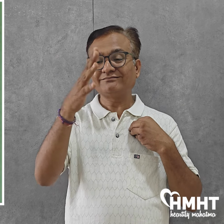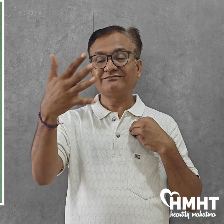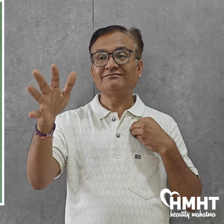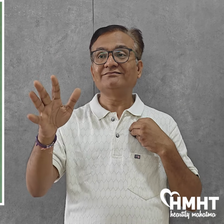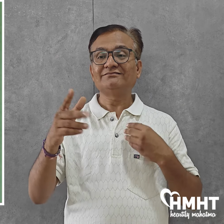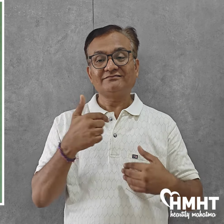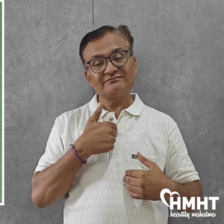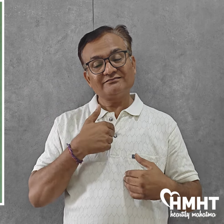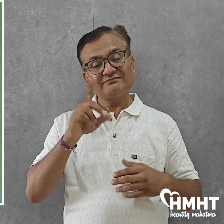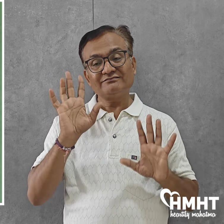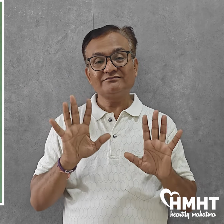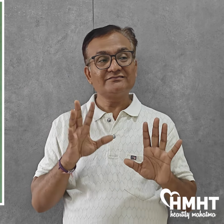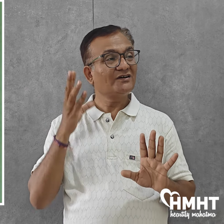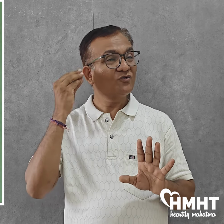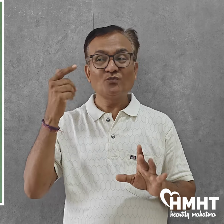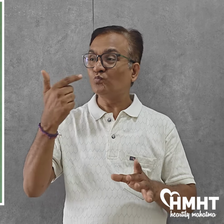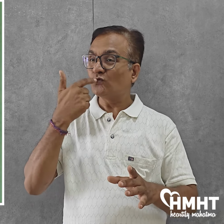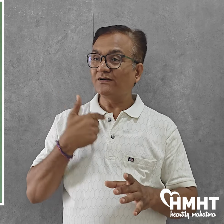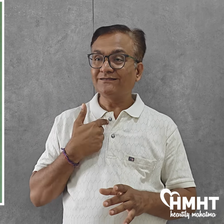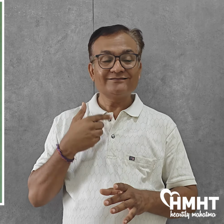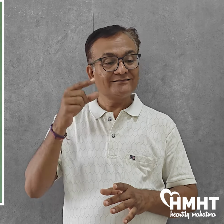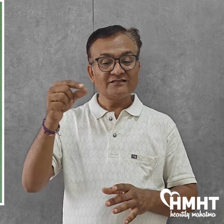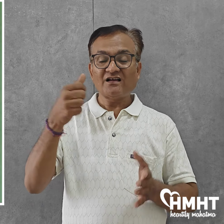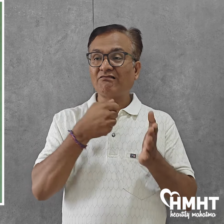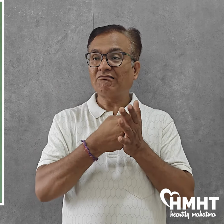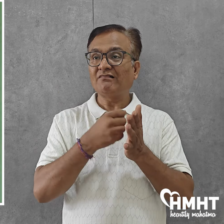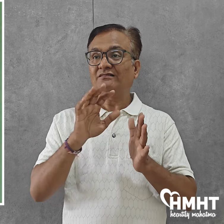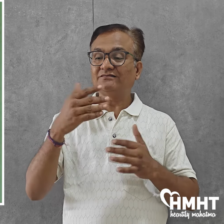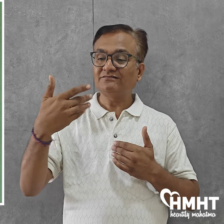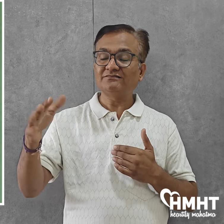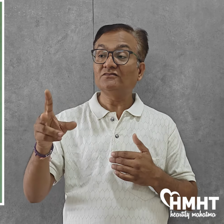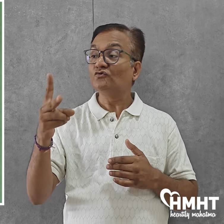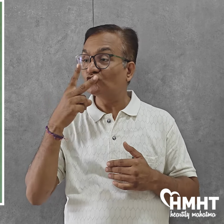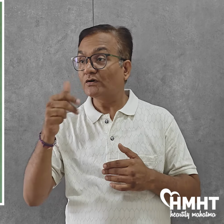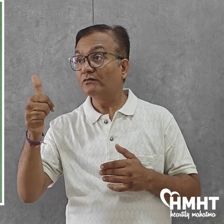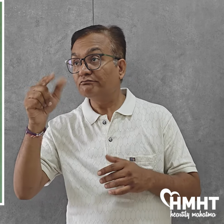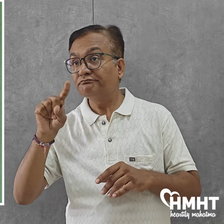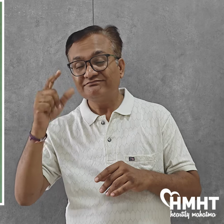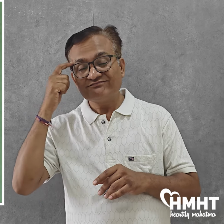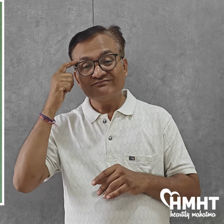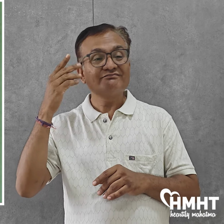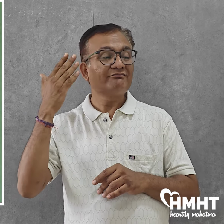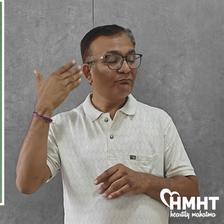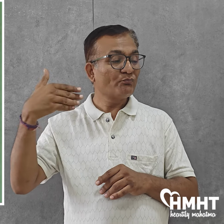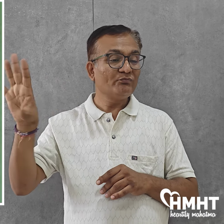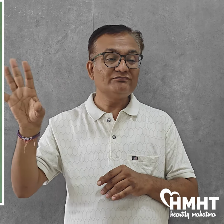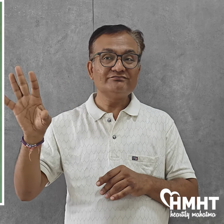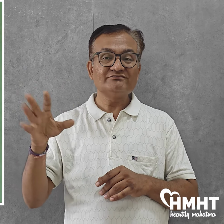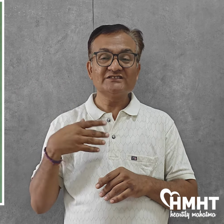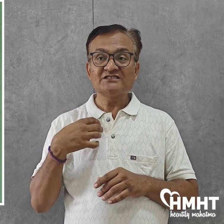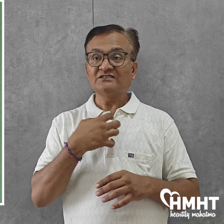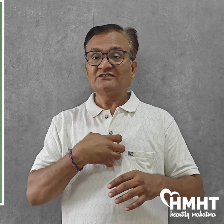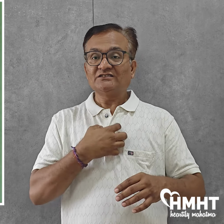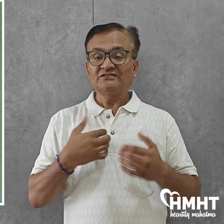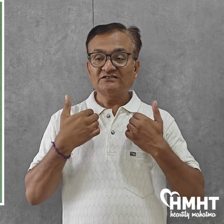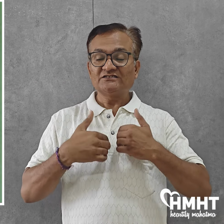અને કોઈ કહી જાય ને તો અડવાઈ ના દેવાનું હોય, એનો પોઈન્ટ ઓફ વ્યૂ સાંભળવાનો, સમજવાનો, ઠીક છે વિચારીશું બરાબર છે, આમાં અસરમાં નહીં